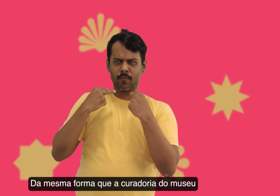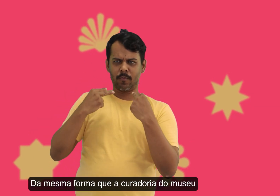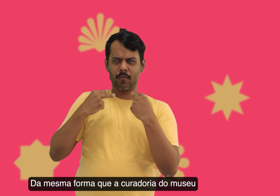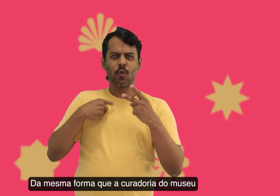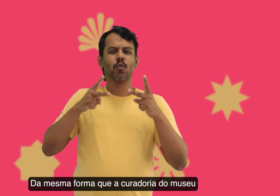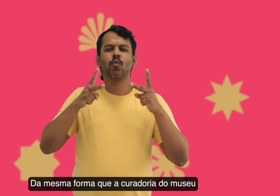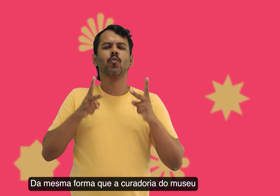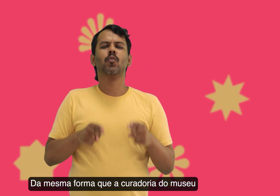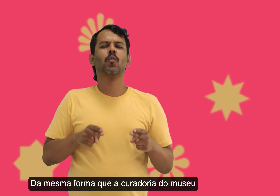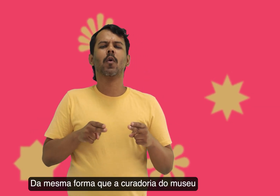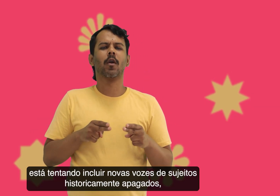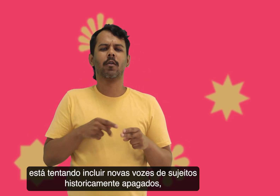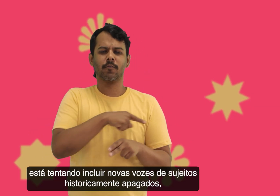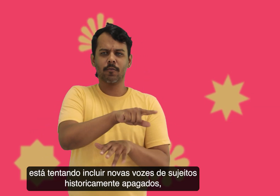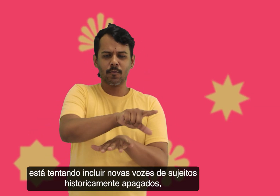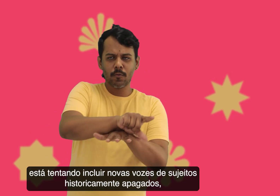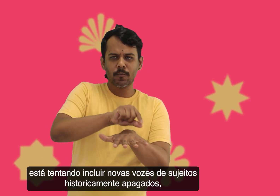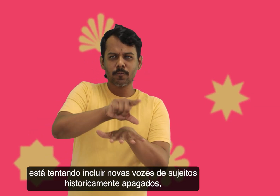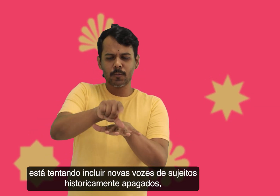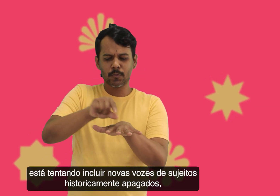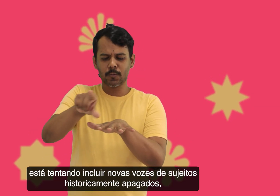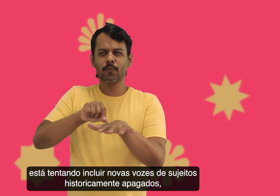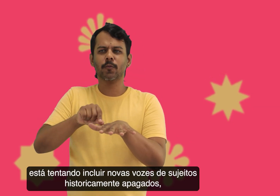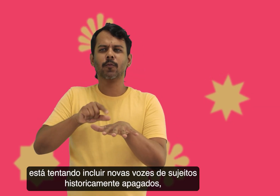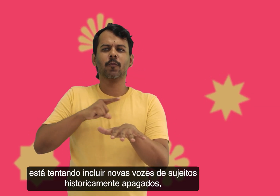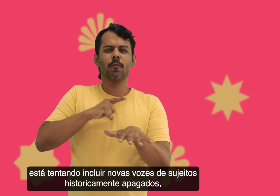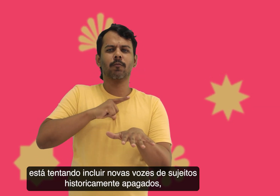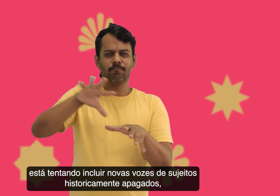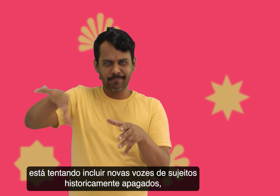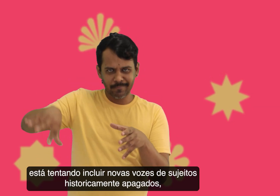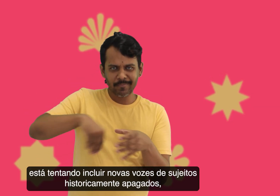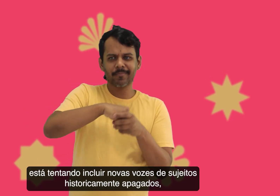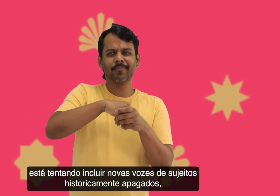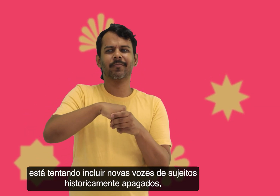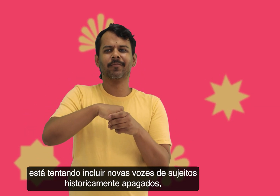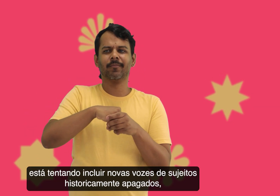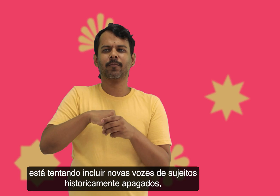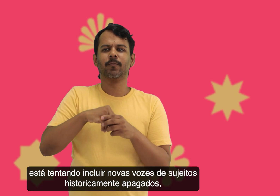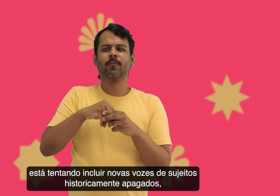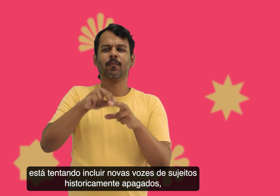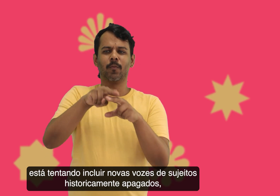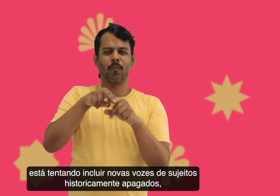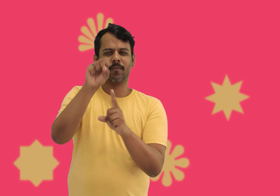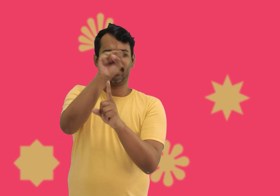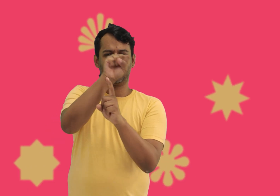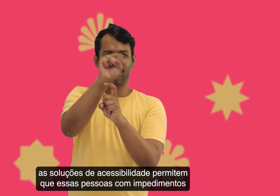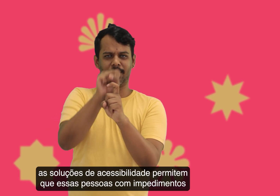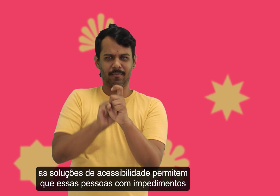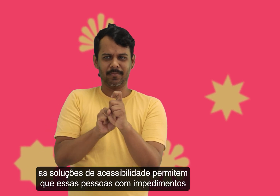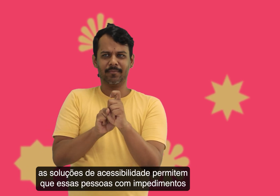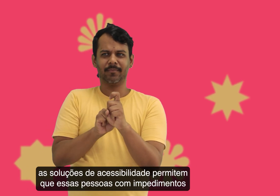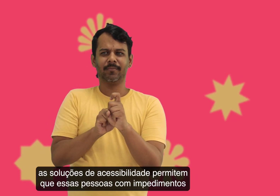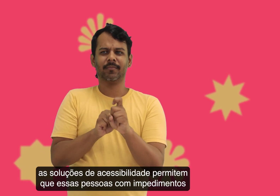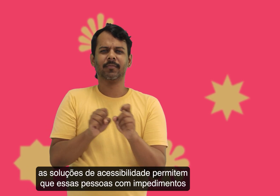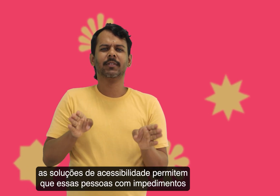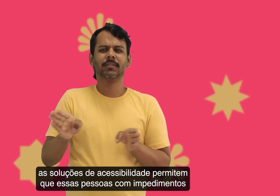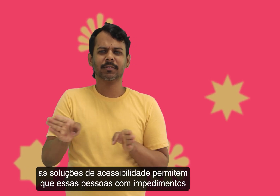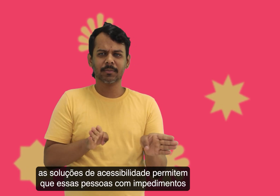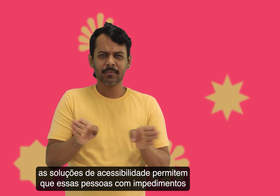forma que a curadoria do museu está tentando incluir novas vozes de sujeitos historicamente apagados, as soluções de